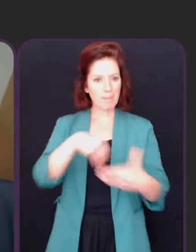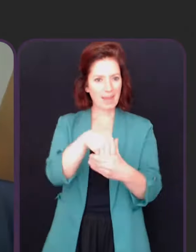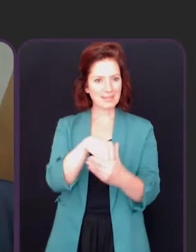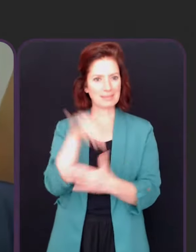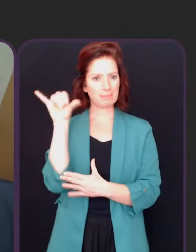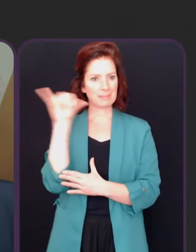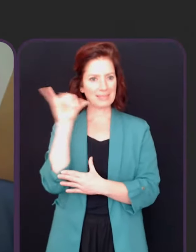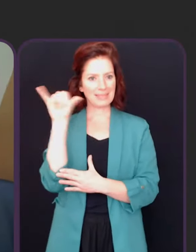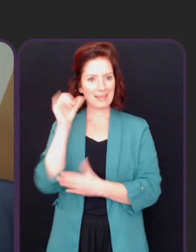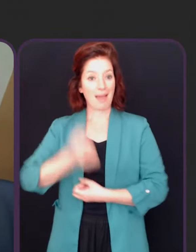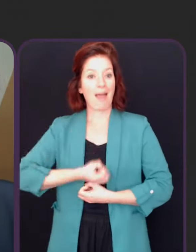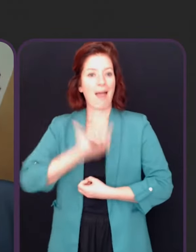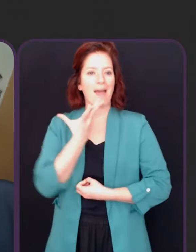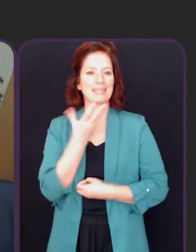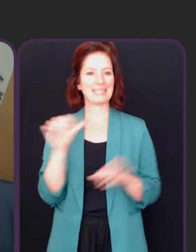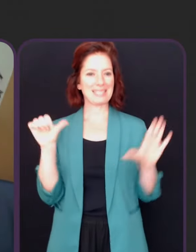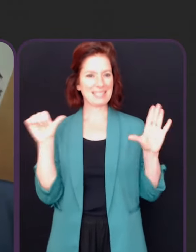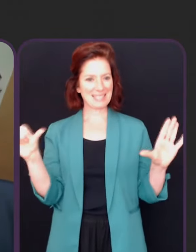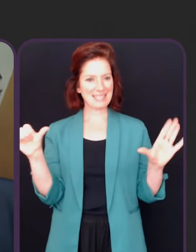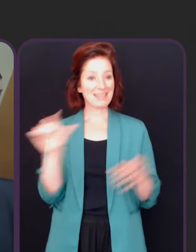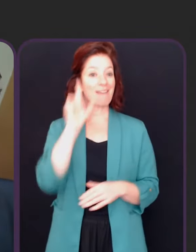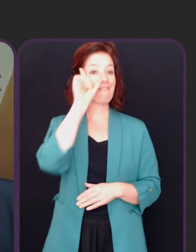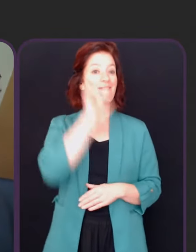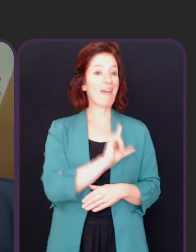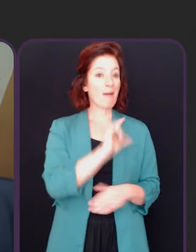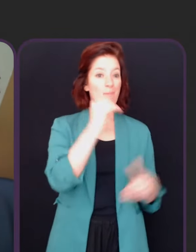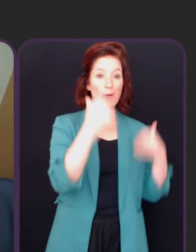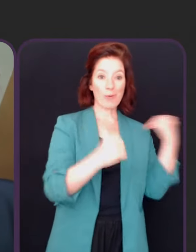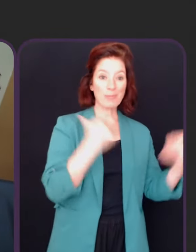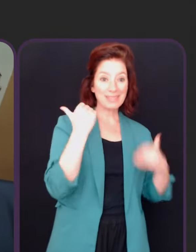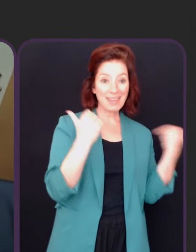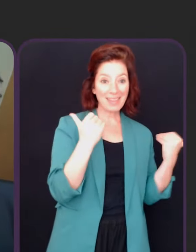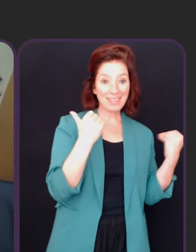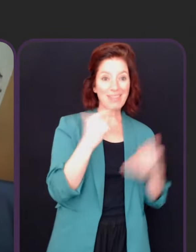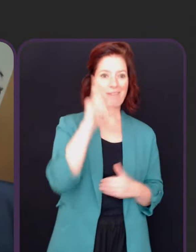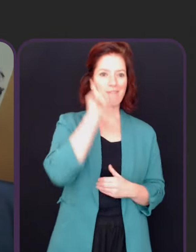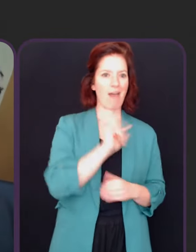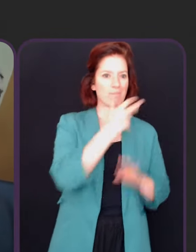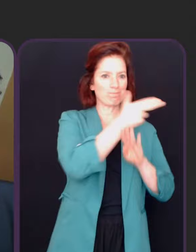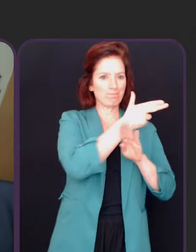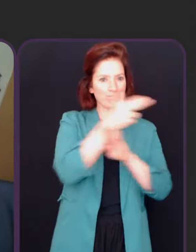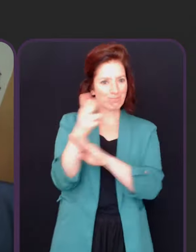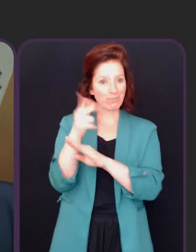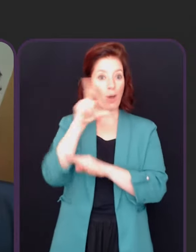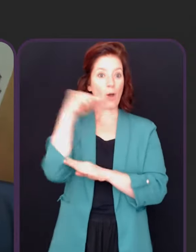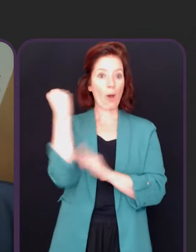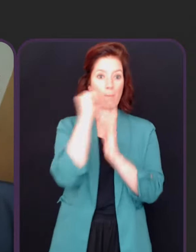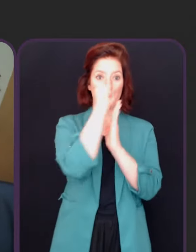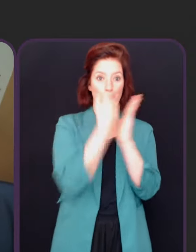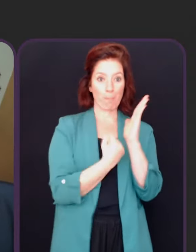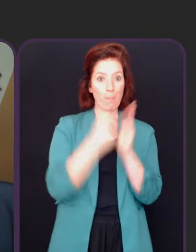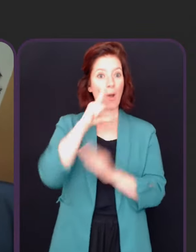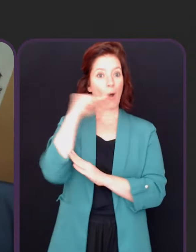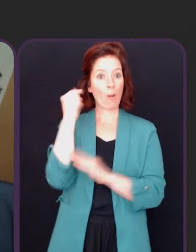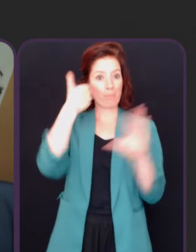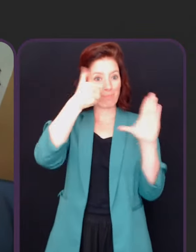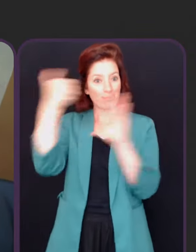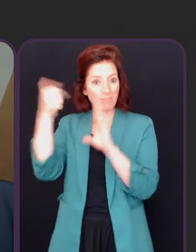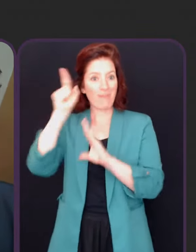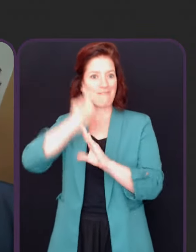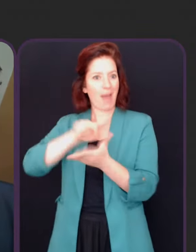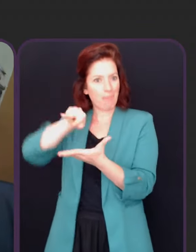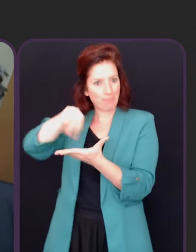Ce sont six artistes, une comédienne, une vidéaste, un auteur, un photographe, une danseuse et une